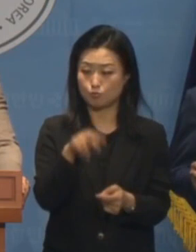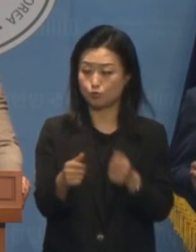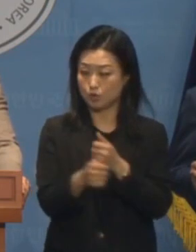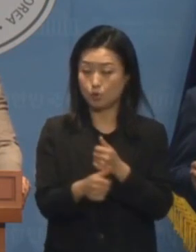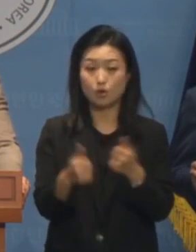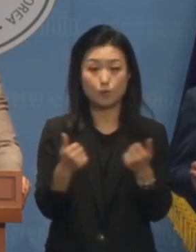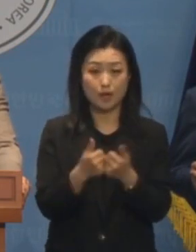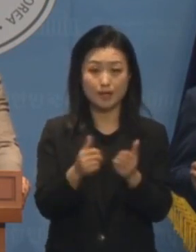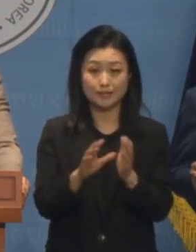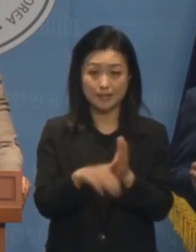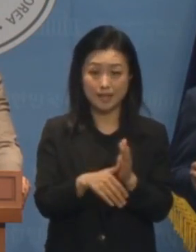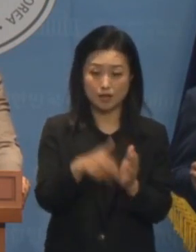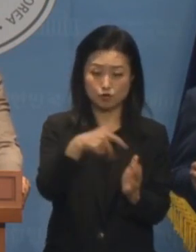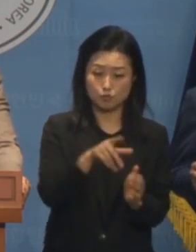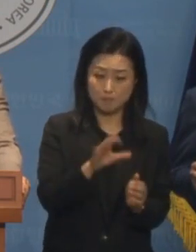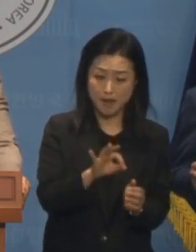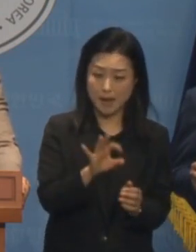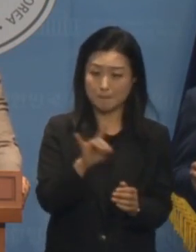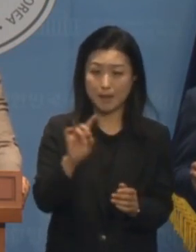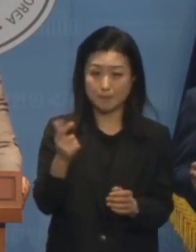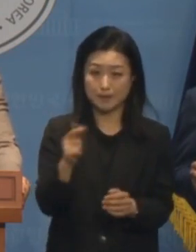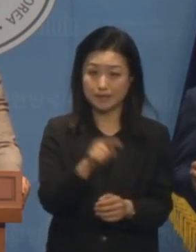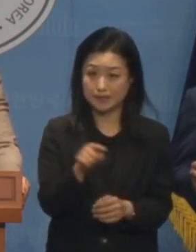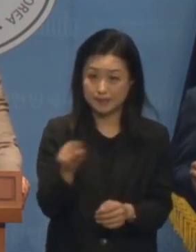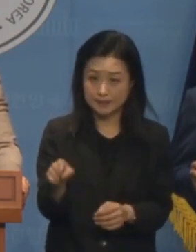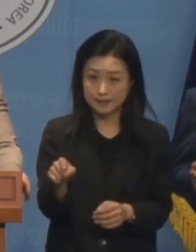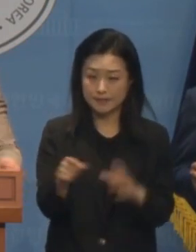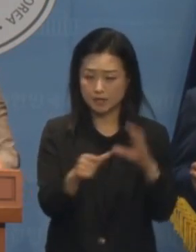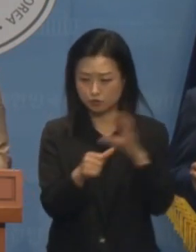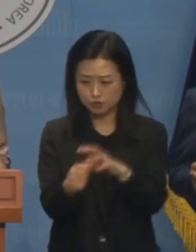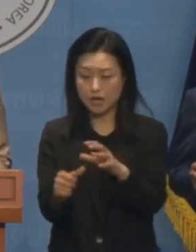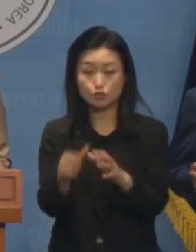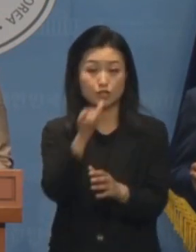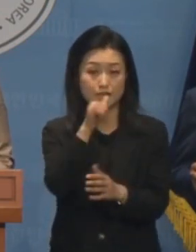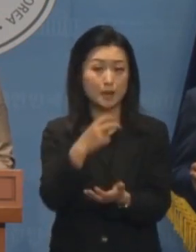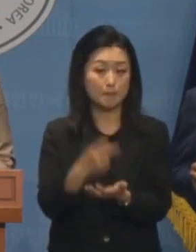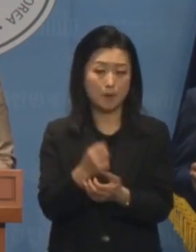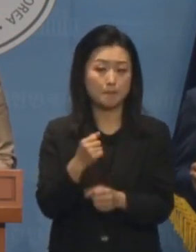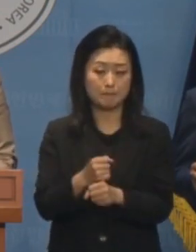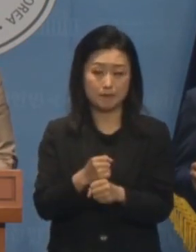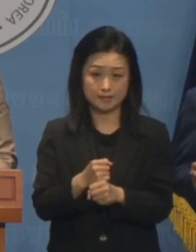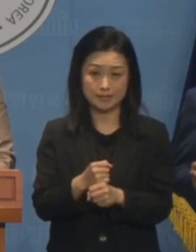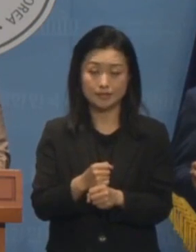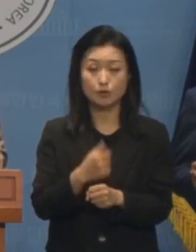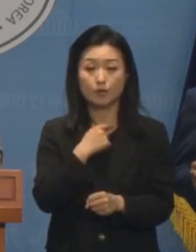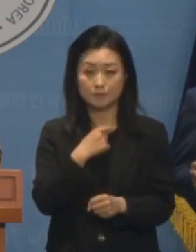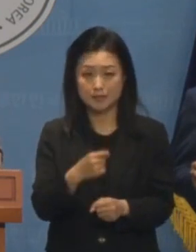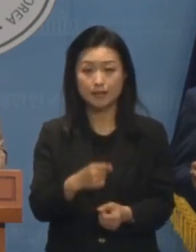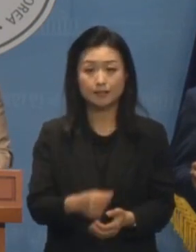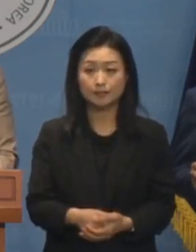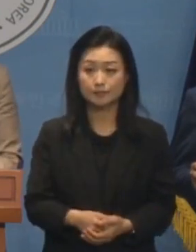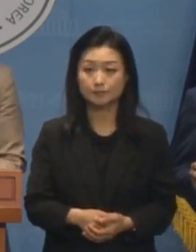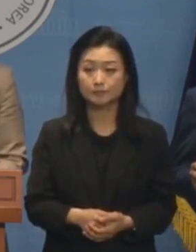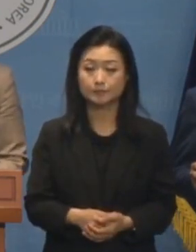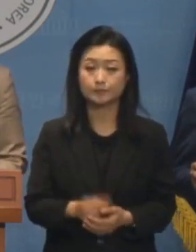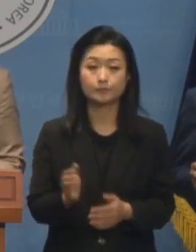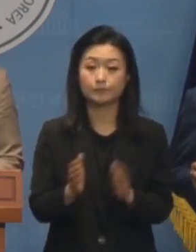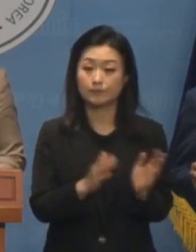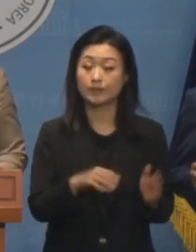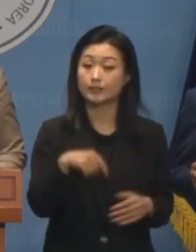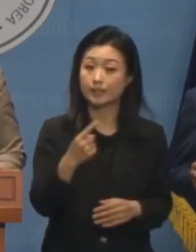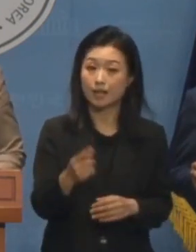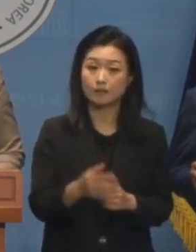반드시 쿠팡과 배민의 어떤 독과점 지배력들을 규율할 수 있도록 그렇게 법 논의를 하도록 하겠습니다. 더욱 우려가 되는